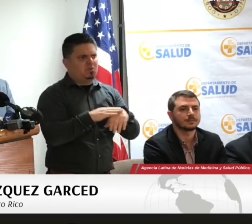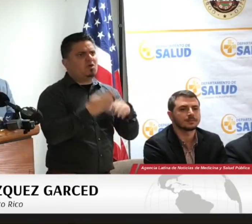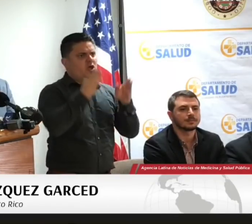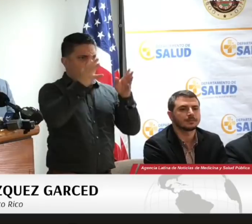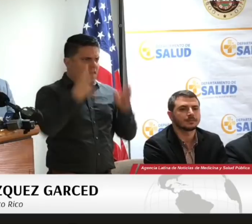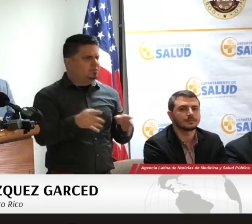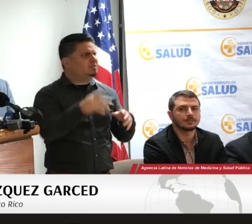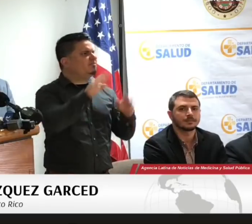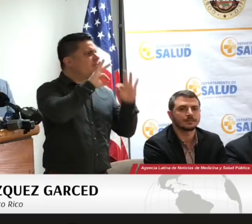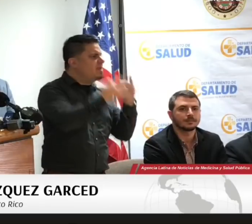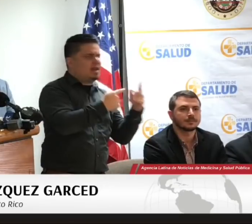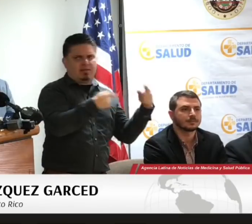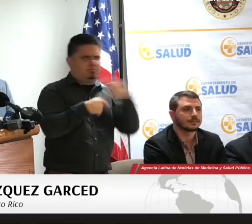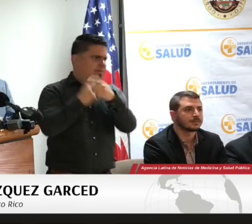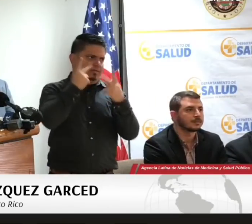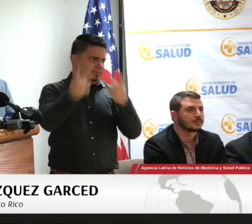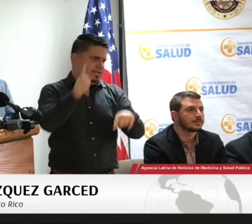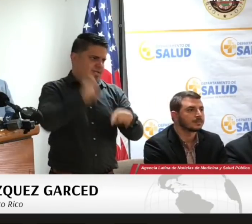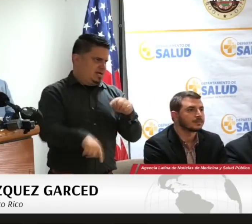establecer ese plan de trabajo.